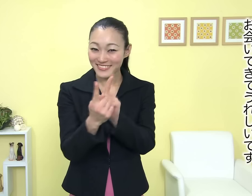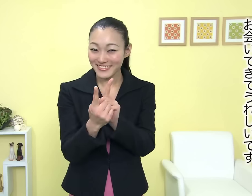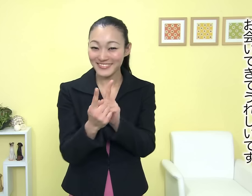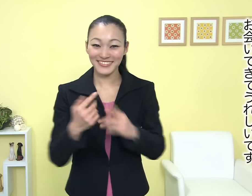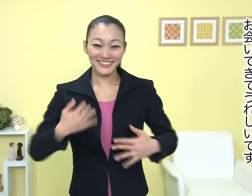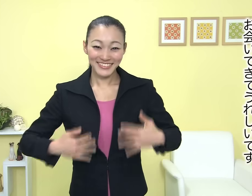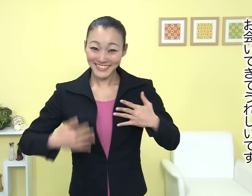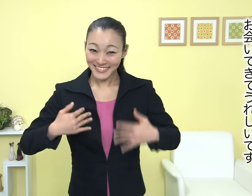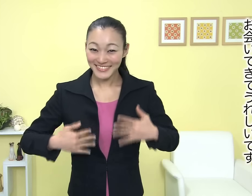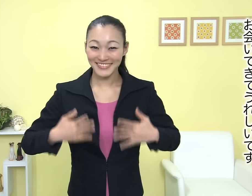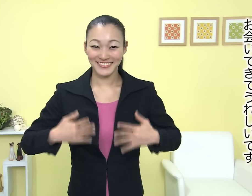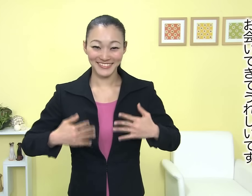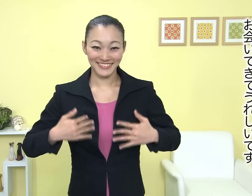お会いできて嬉しいです。